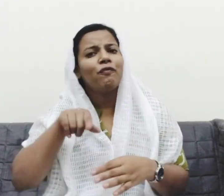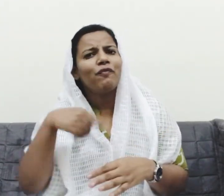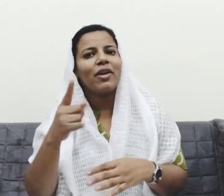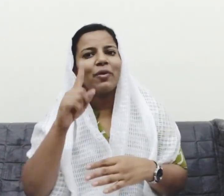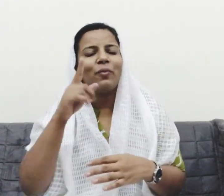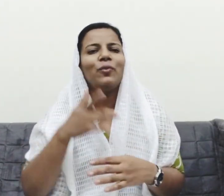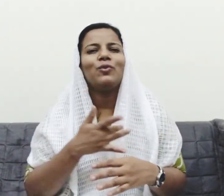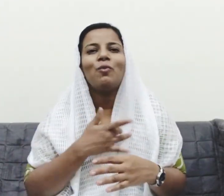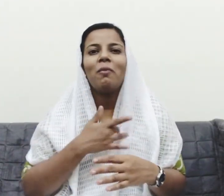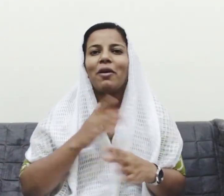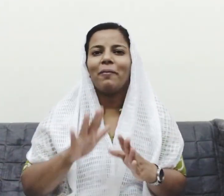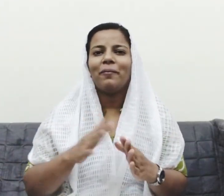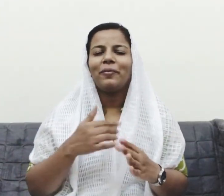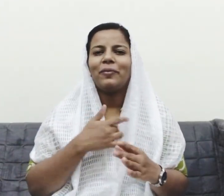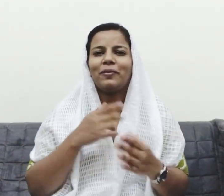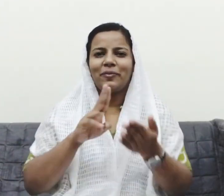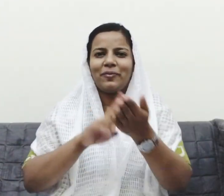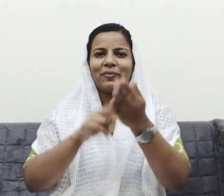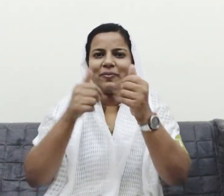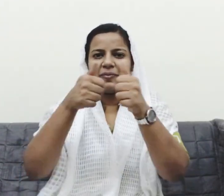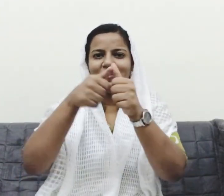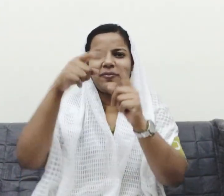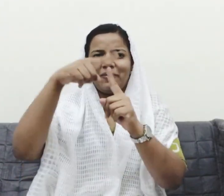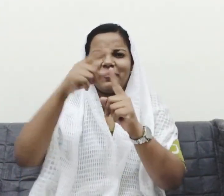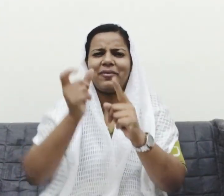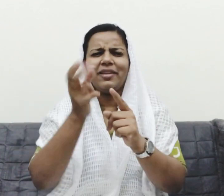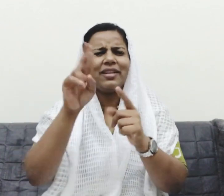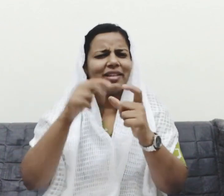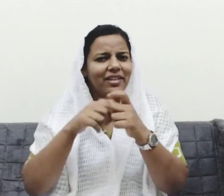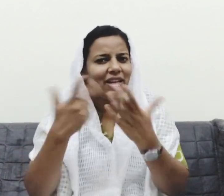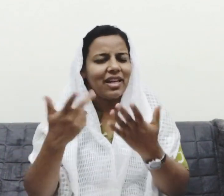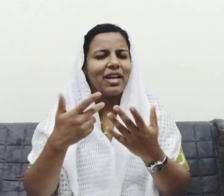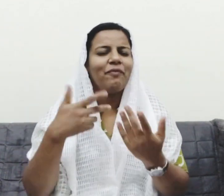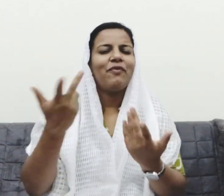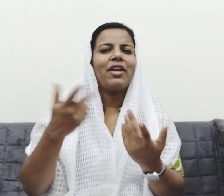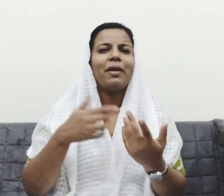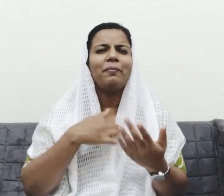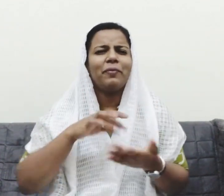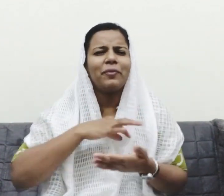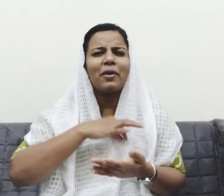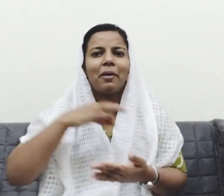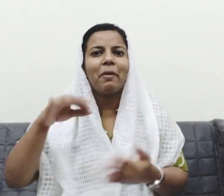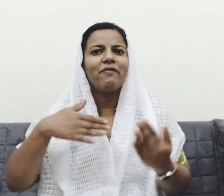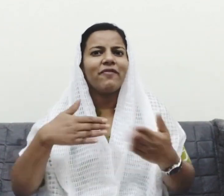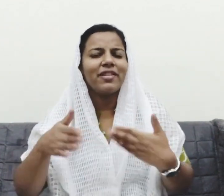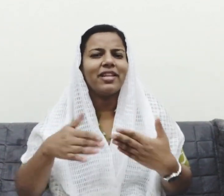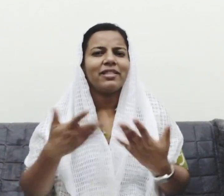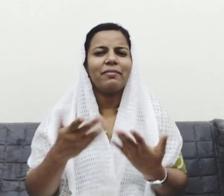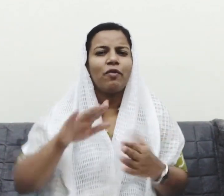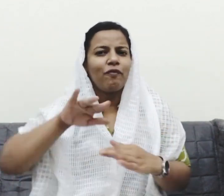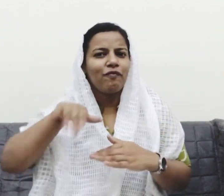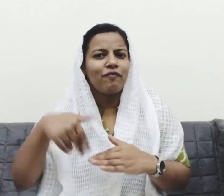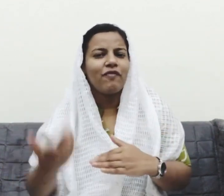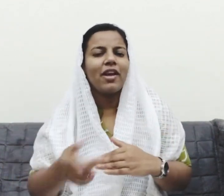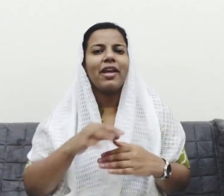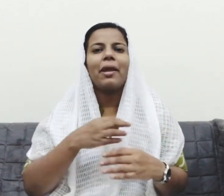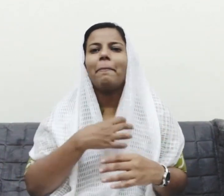ഒരു സ്വഭാവമുണ്ട്. ഇംഗ്ലീഷിൽ പറഞ്ഞ ഡിഫറൻറ്റ് സ്പിരിറ്റ്, അല്ലെങ്കിൽ നമുക്ക് മലയാളത്തിൽ വീണ്ടും പറഞ്ഞാൽ വേറൊരു